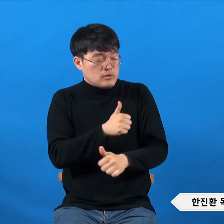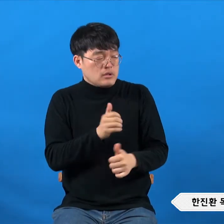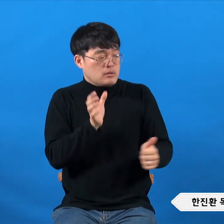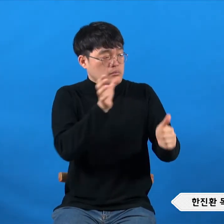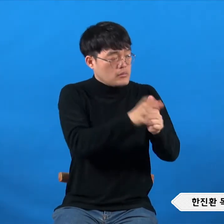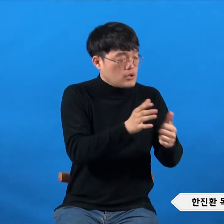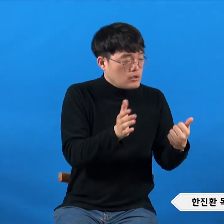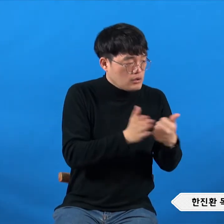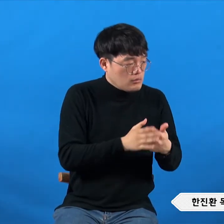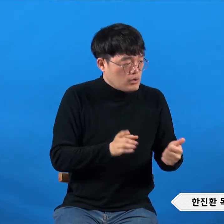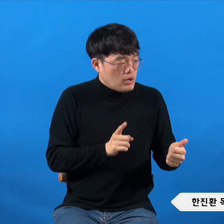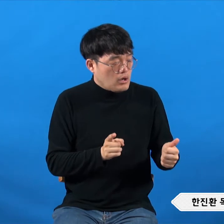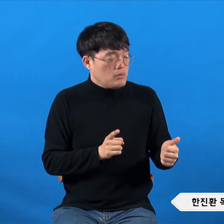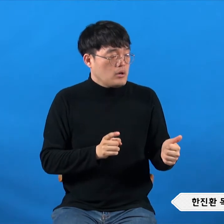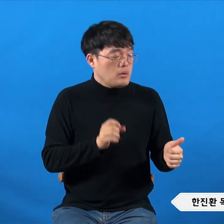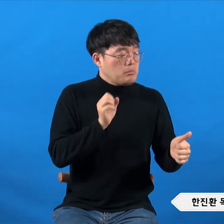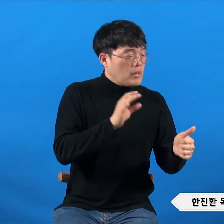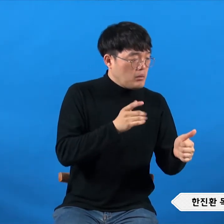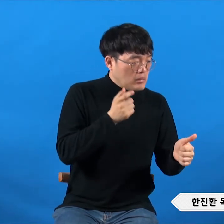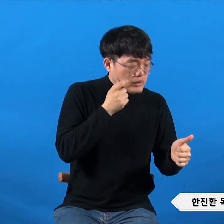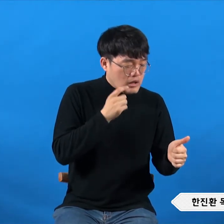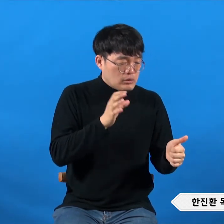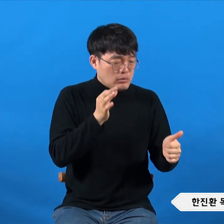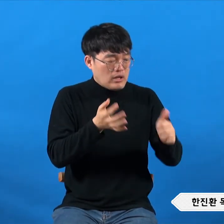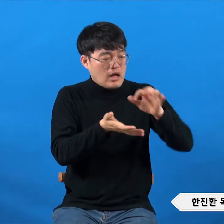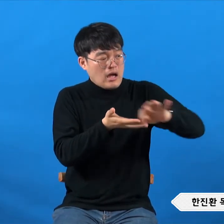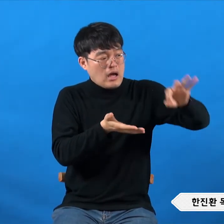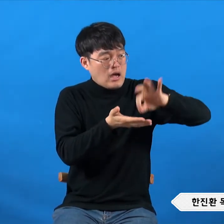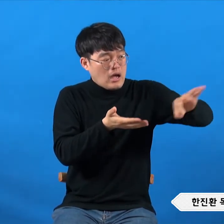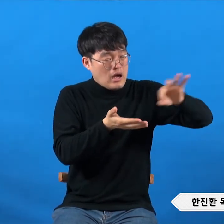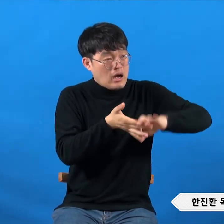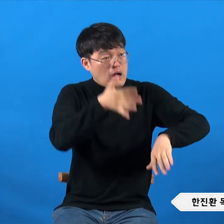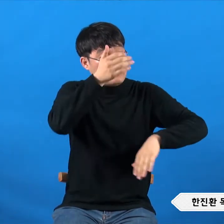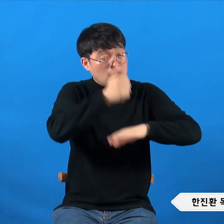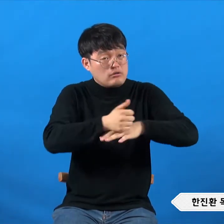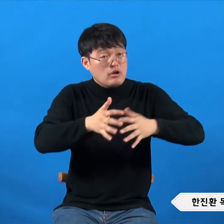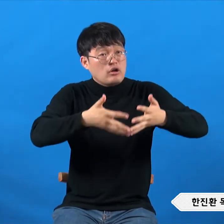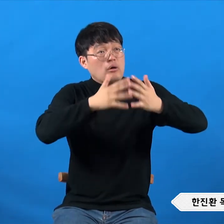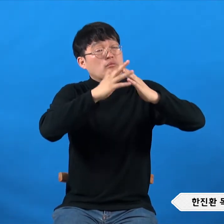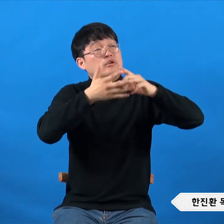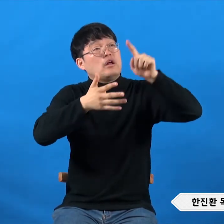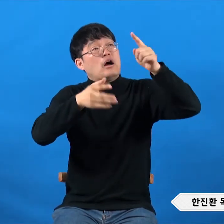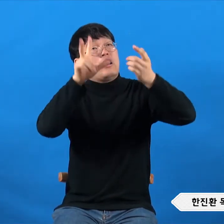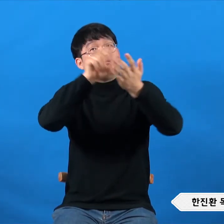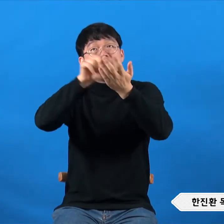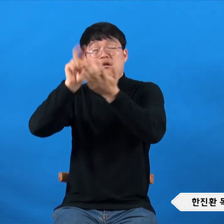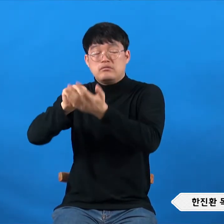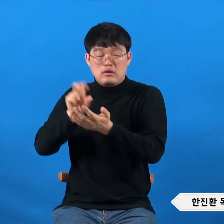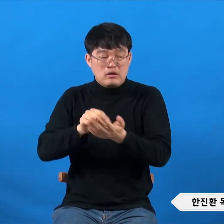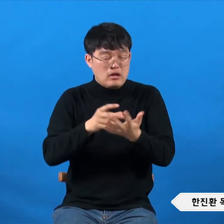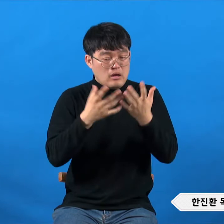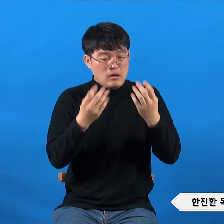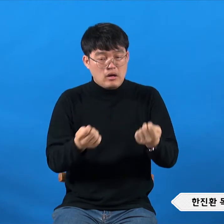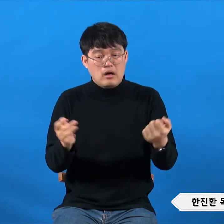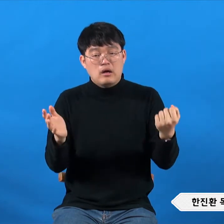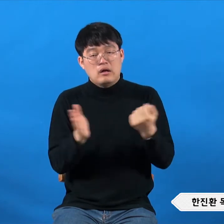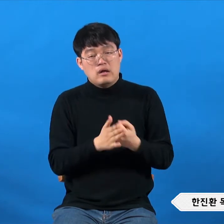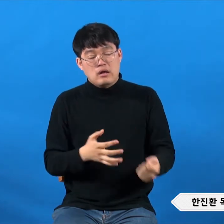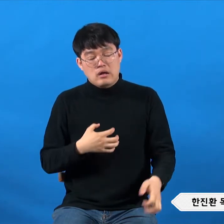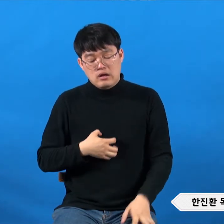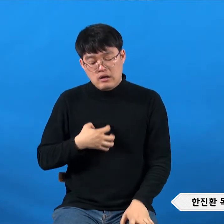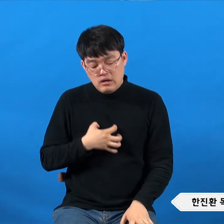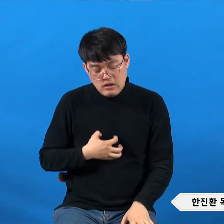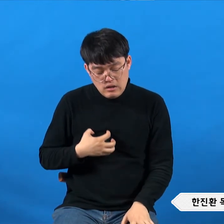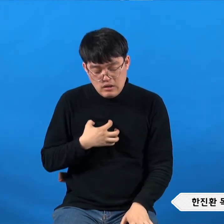얘기도 못하고 돈은 돈대로 다 들어가고 나중에 건물은 그냥 완전히 하자투성이고. 그래서